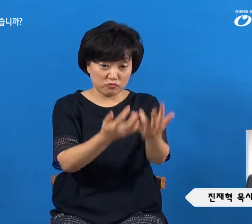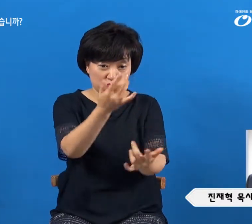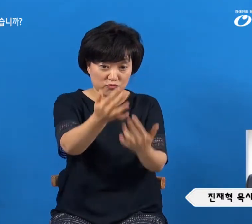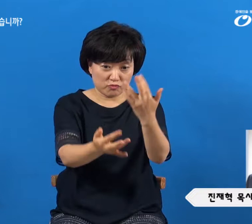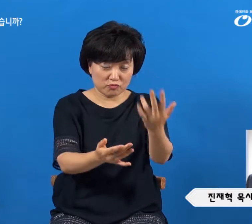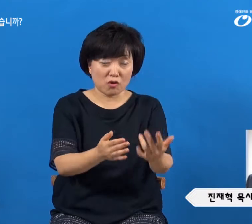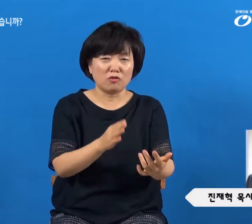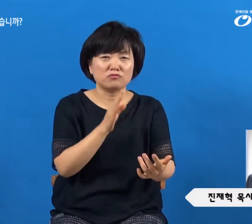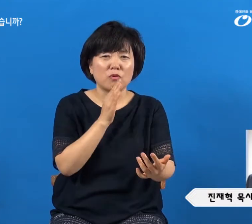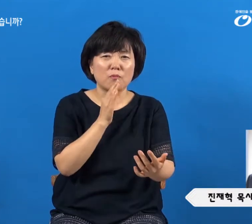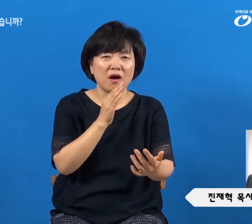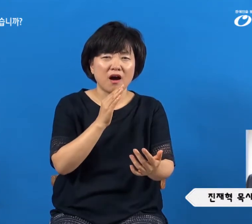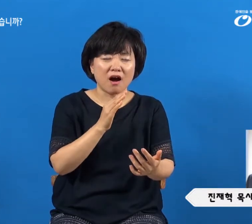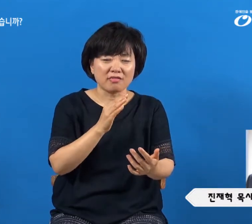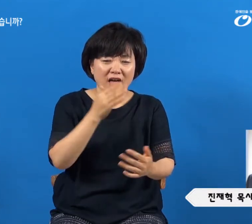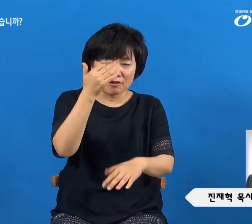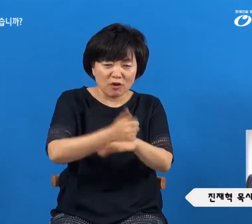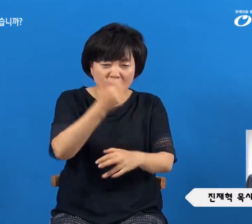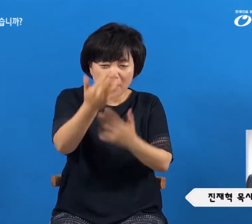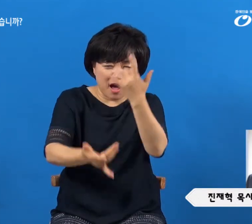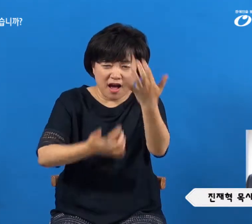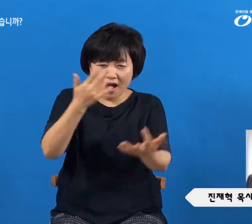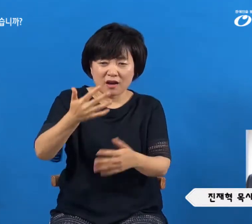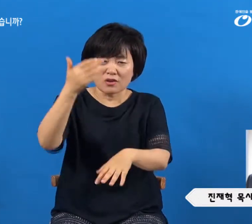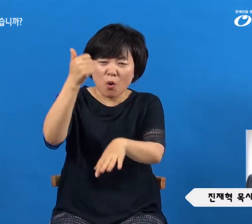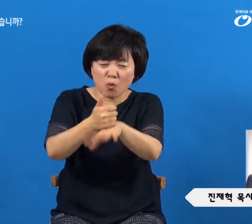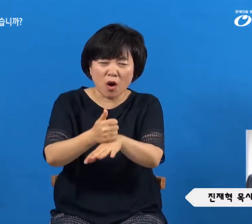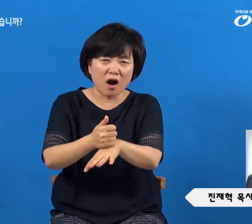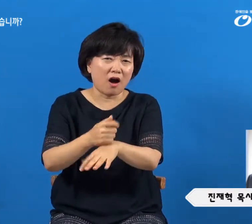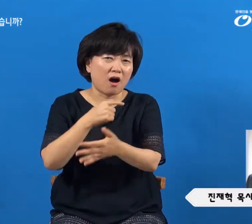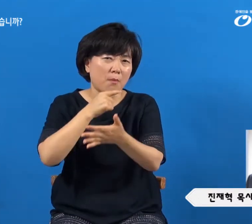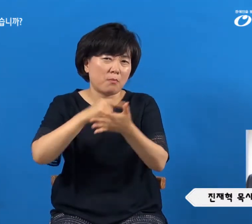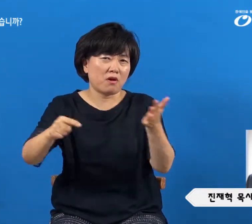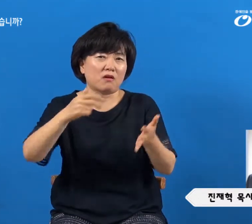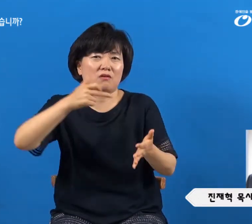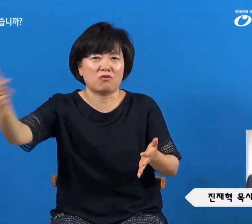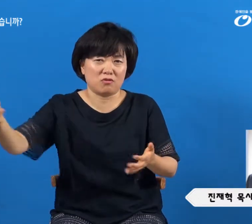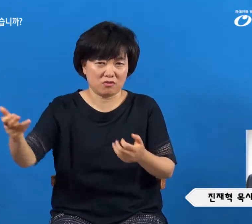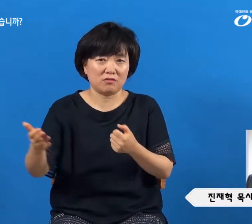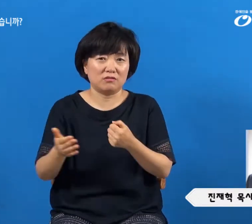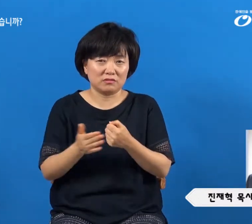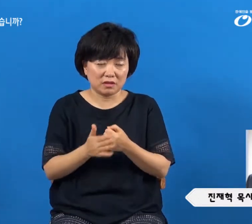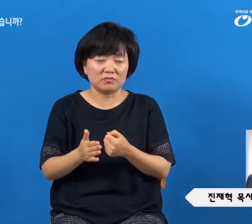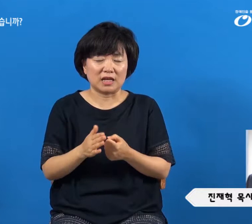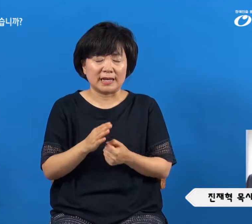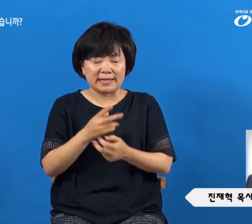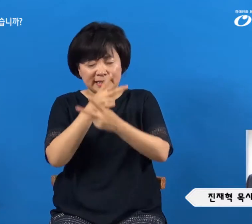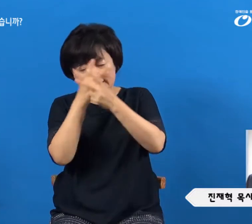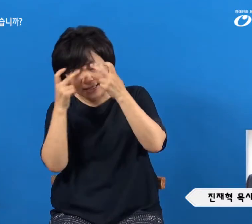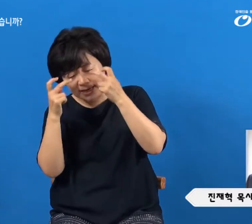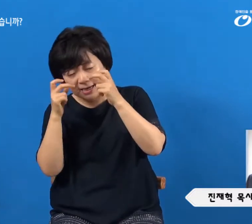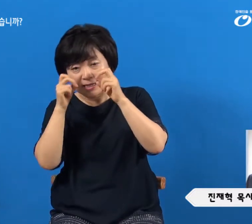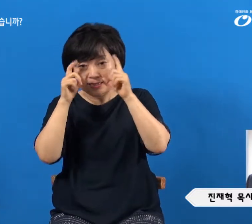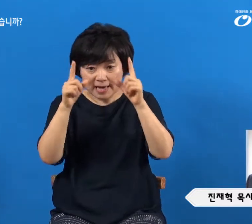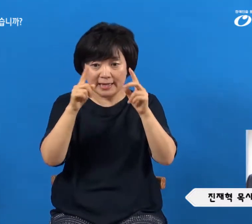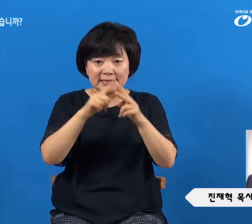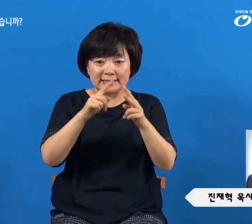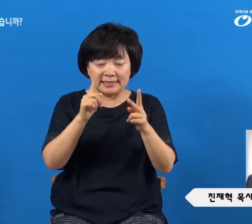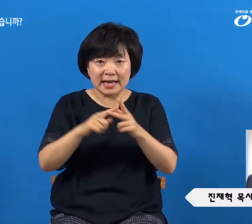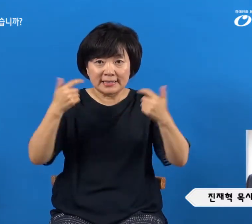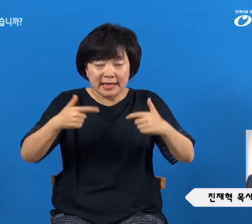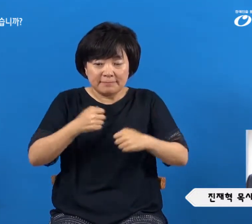불이 위험하기 때문입니다. 그래서 자나 깨나 불조심해야 된다라고 우리는